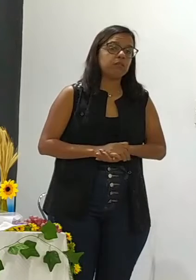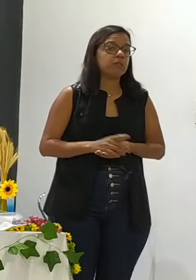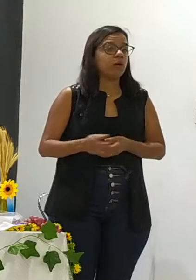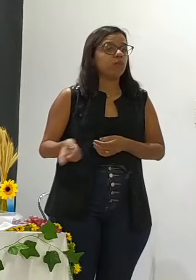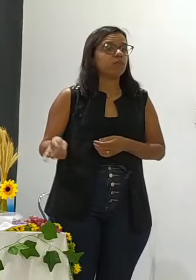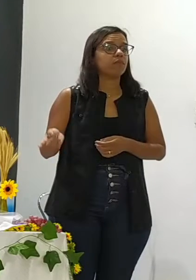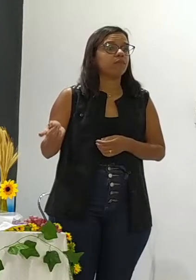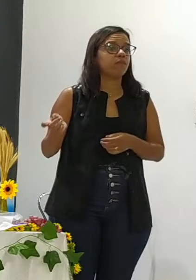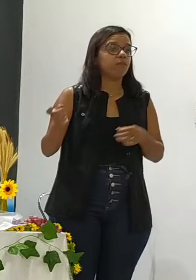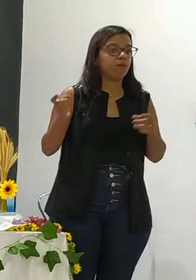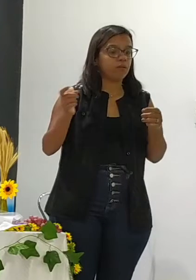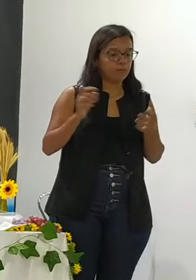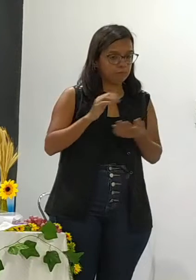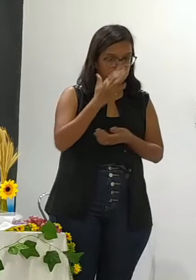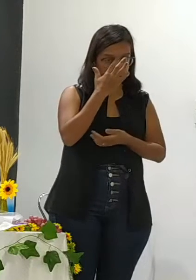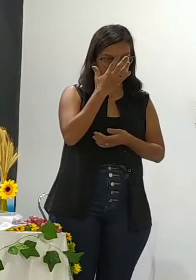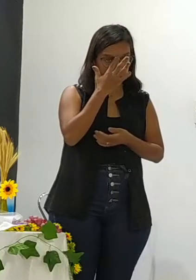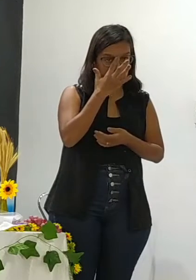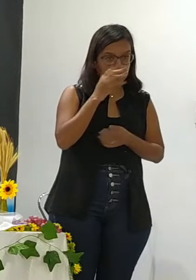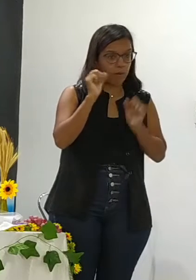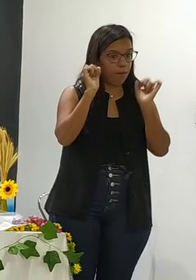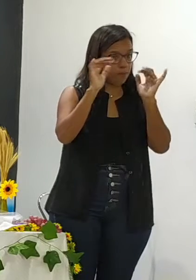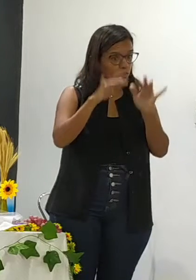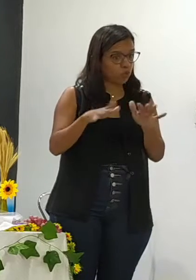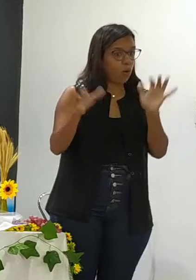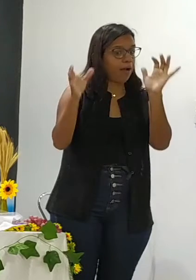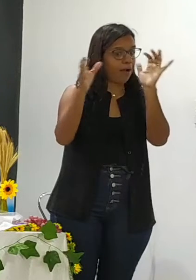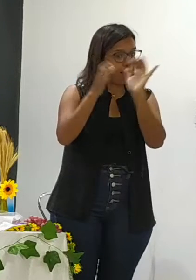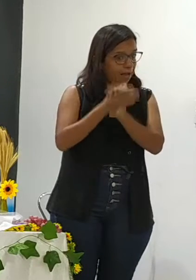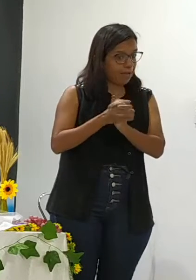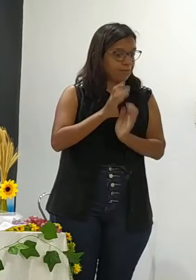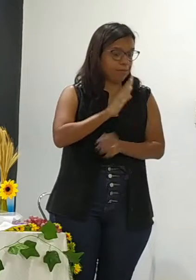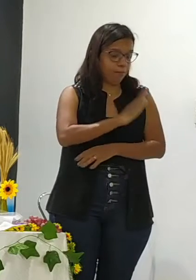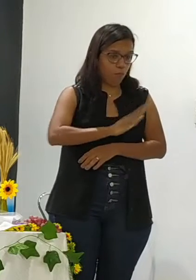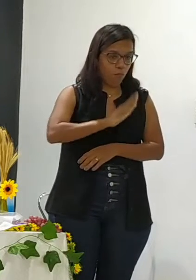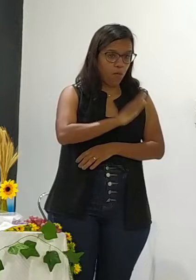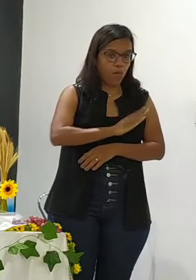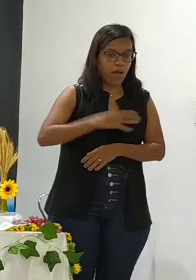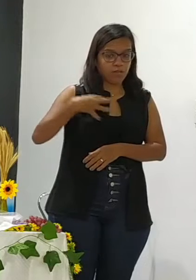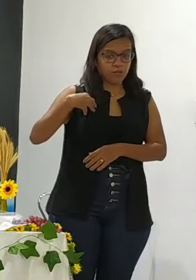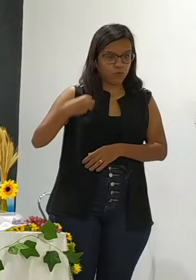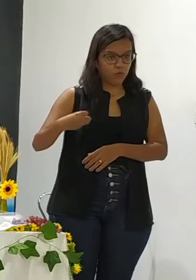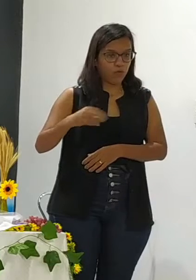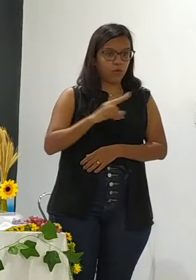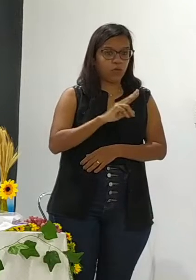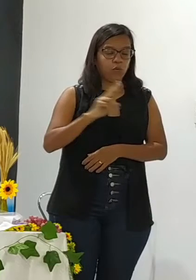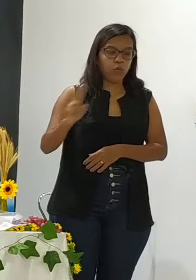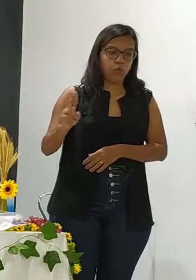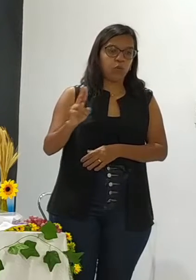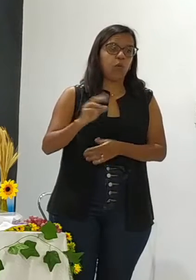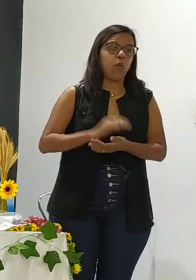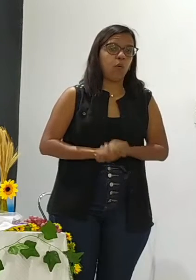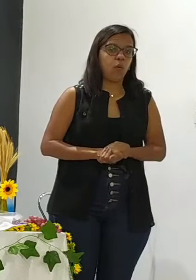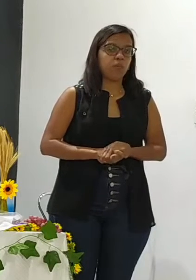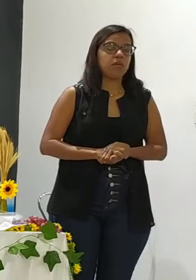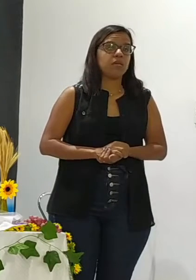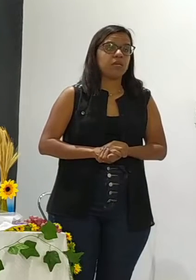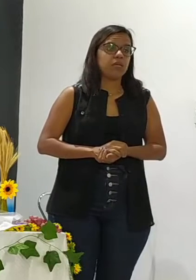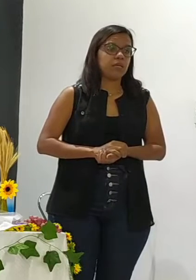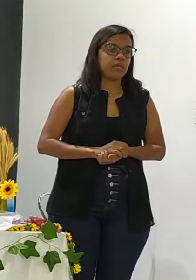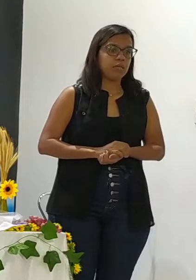traz um remidor para ela casa com ele, dá um filho a ele. O nome desse filho é Obed, que é o